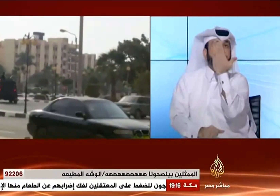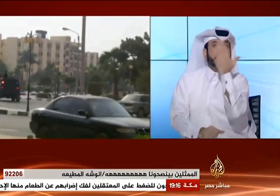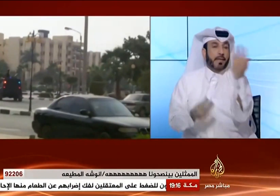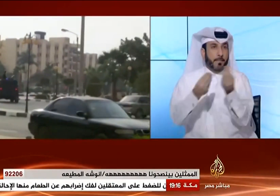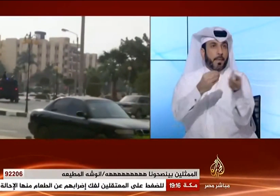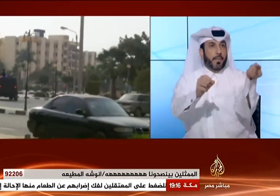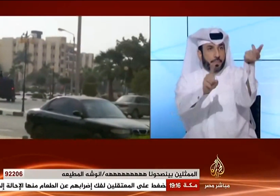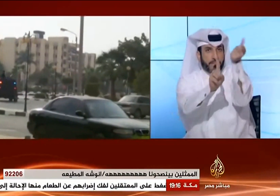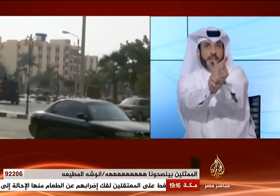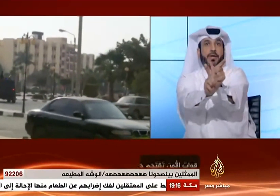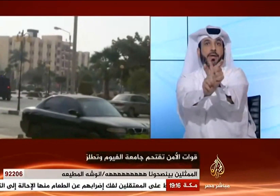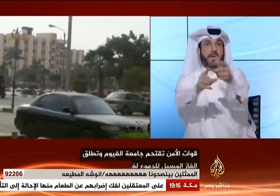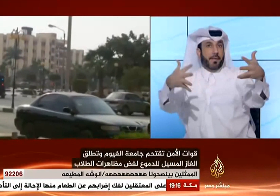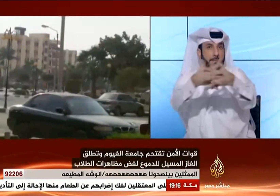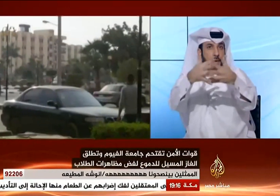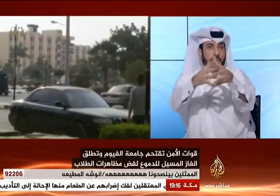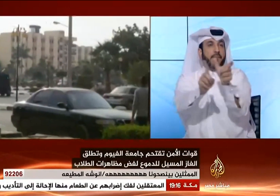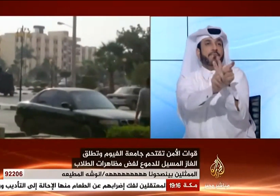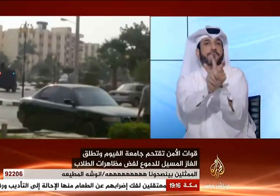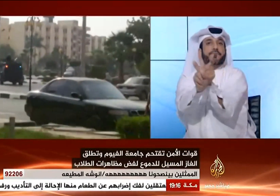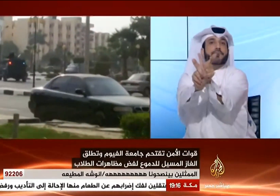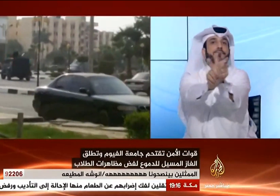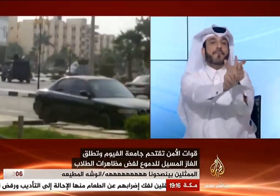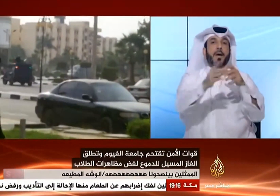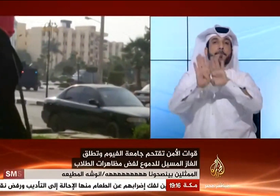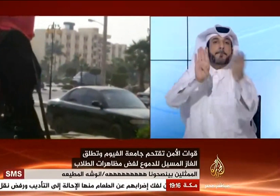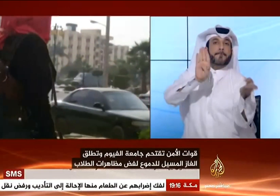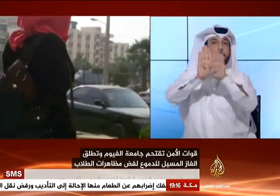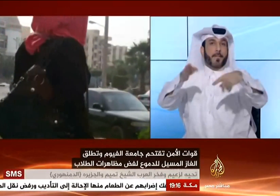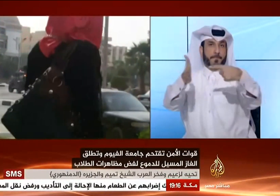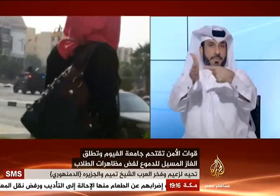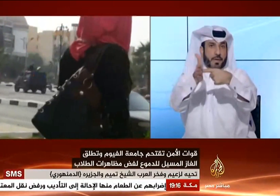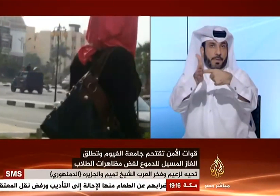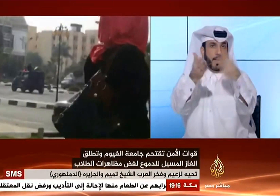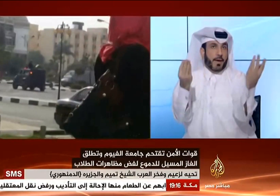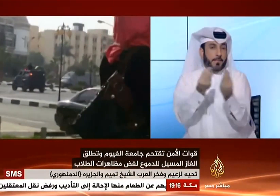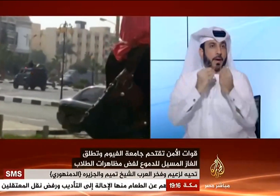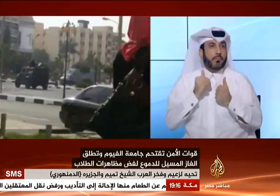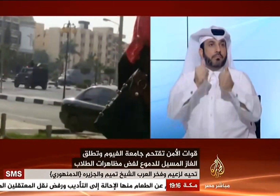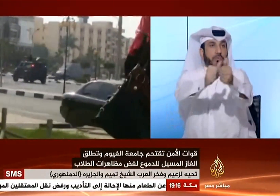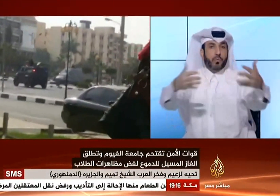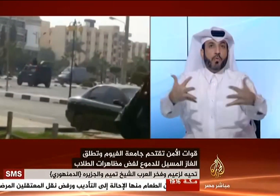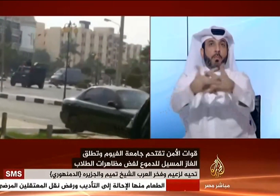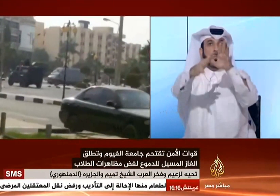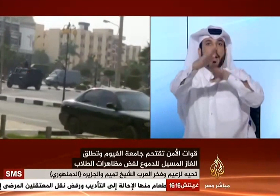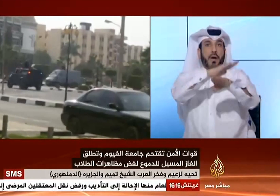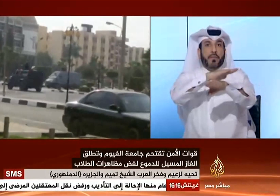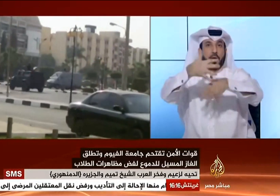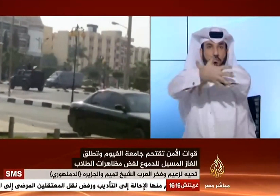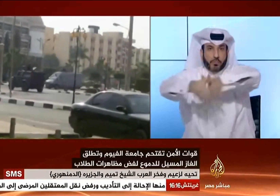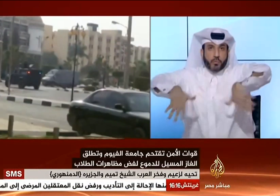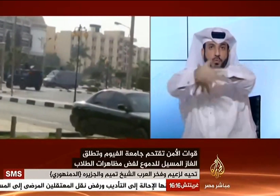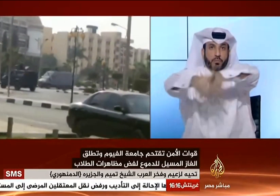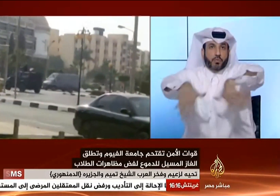وقد فرضت قوات الامن حصارا على جميع بوابات الجامعه وكان طلاقا نظموا مسيرات وسلاسل بشريه